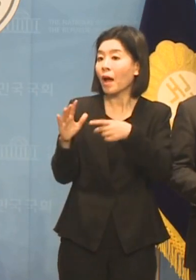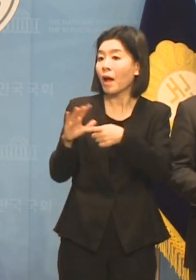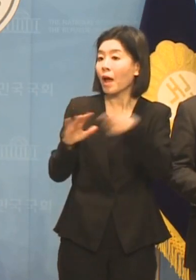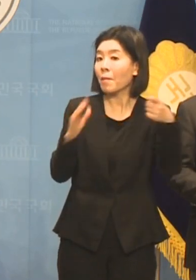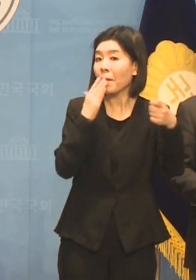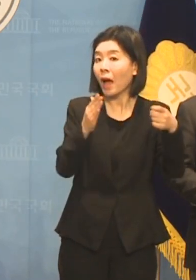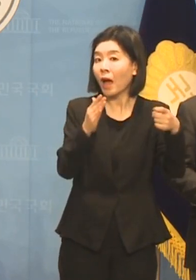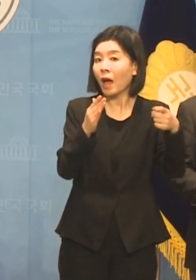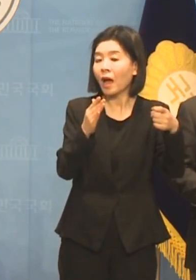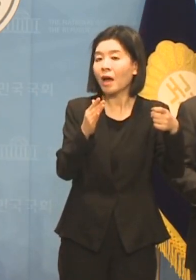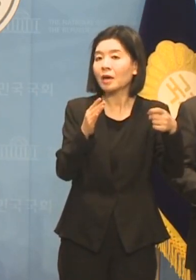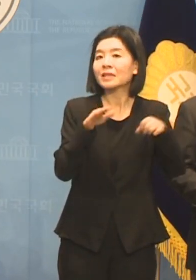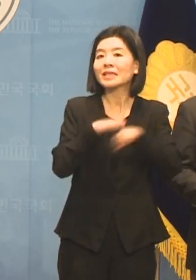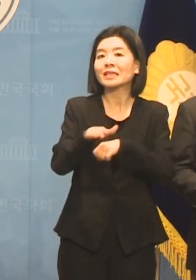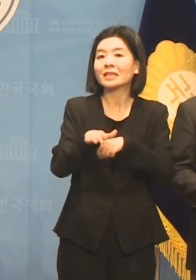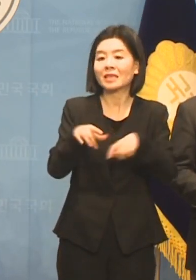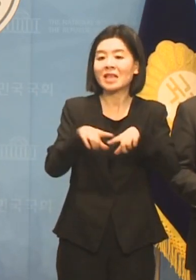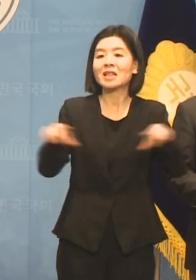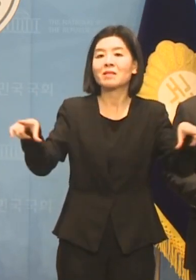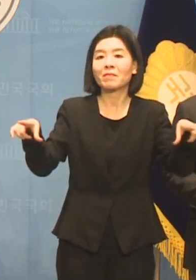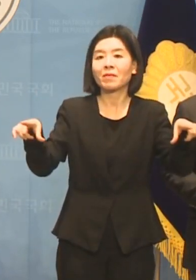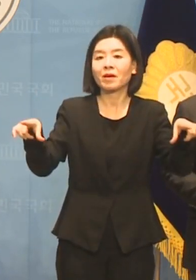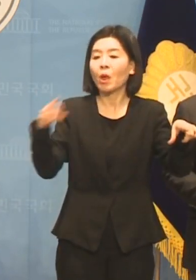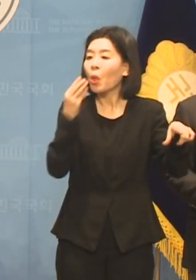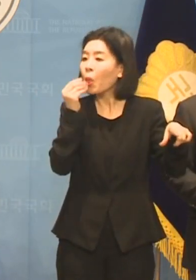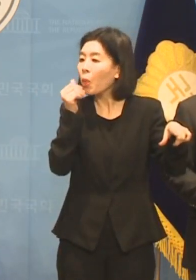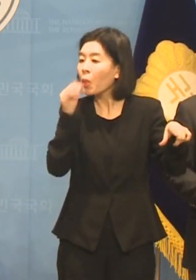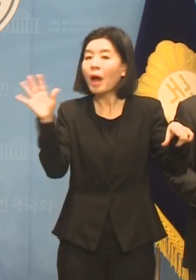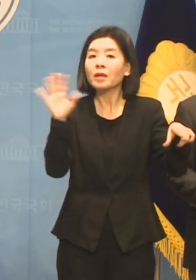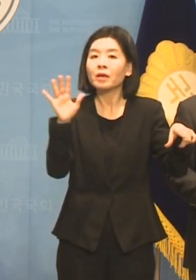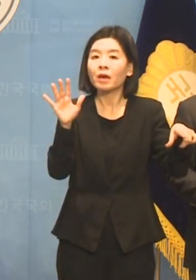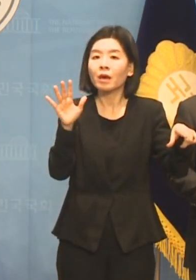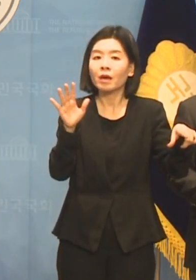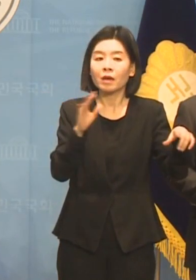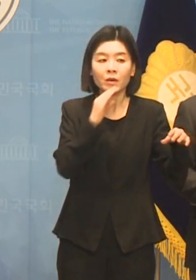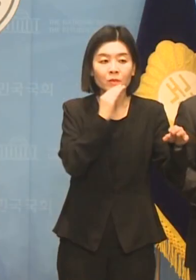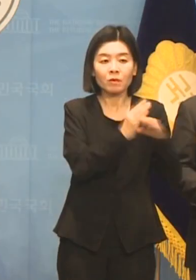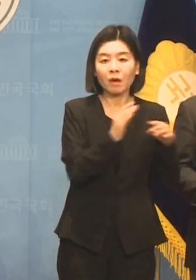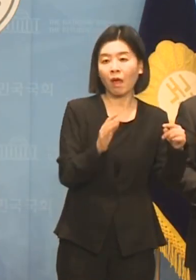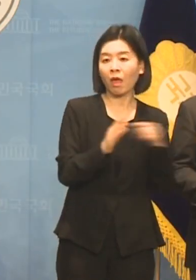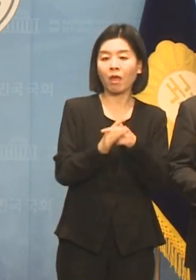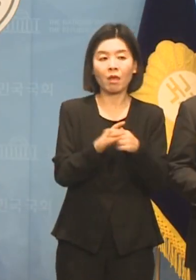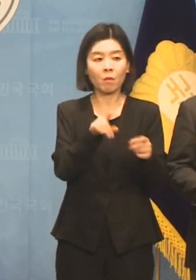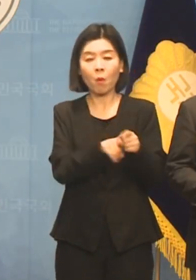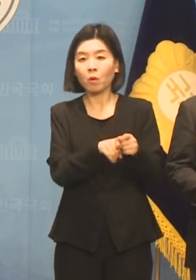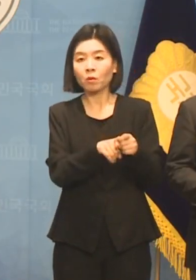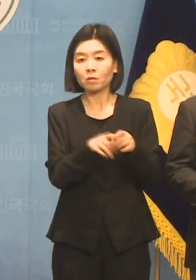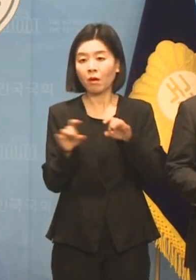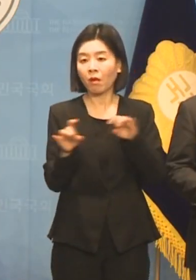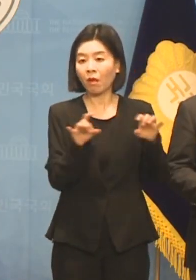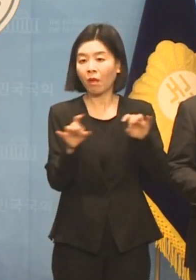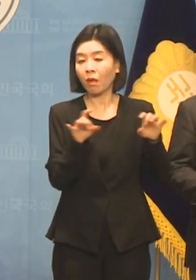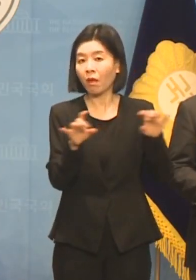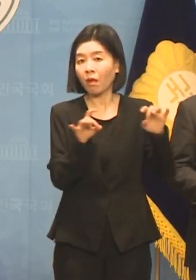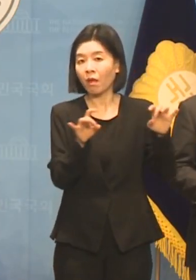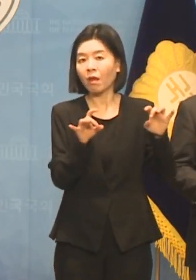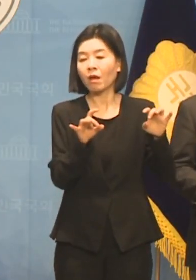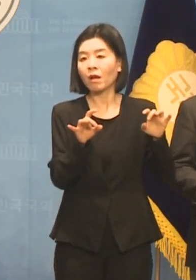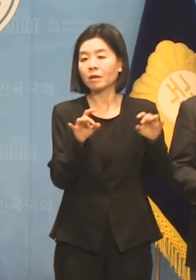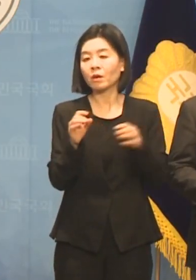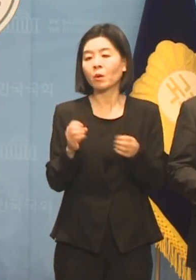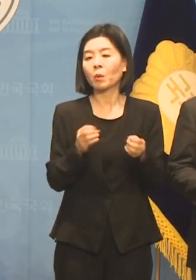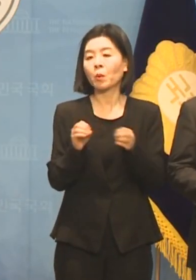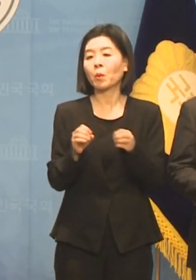일반 고정망으로 노출하여 적이 쉽게 들을 수 있도록 하고 북한이 이를 감지하고 대응할 가능성을